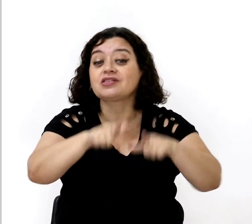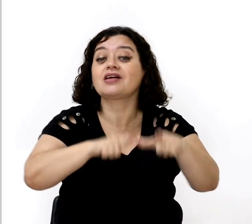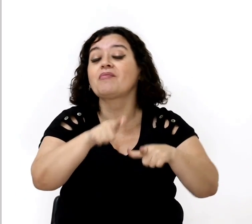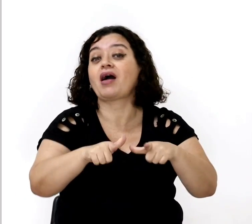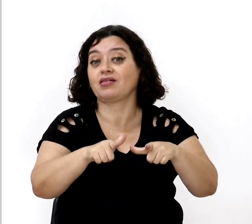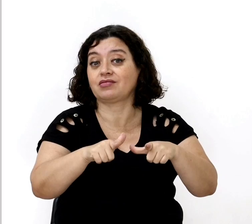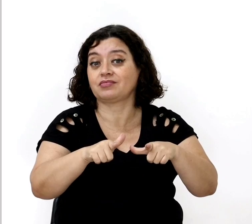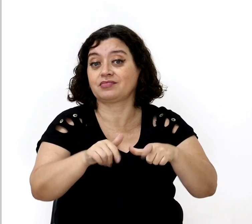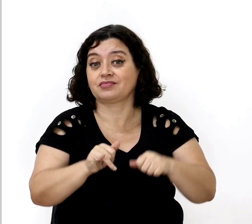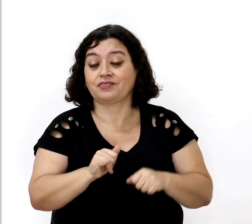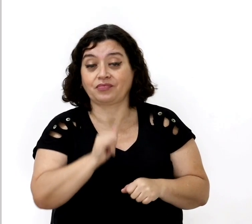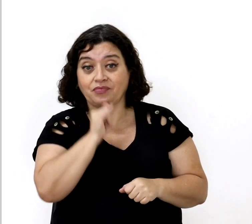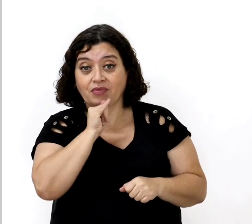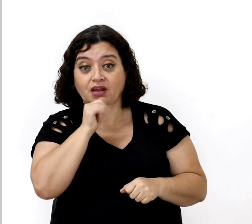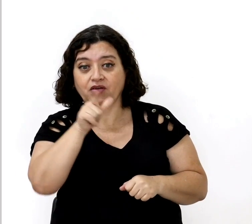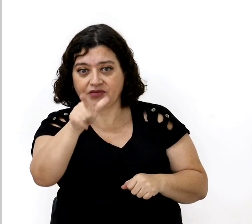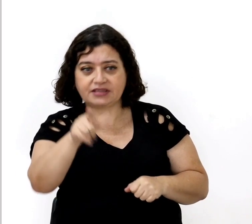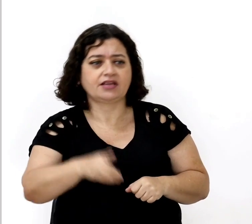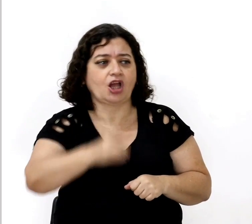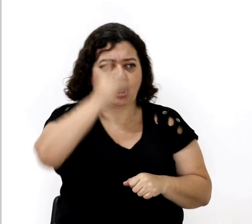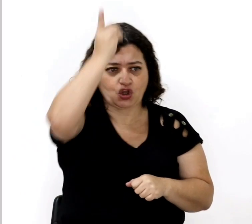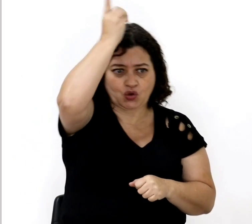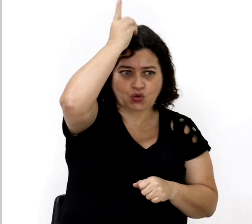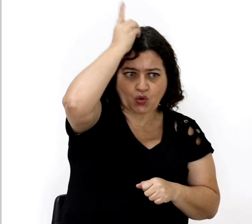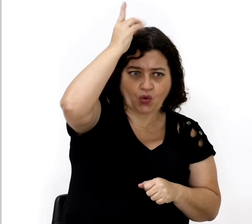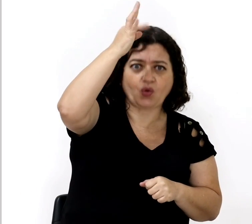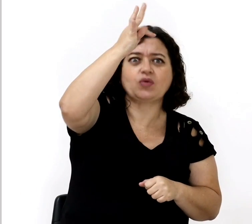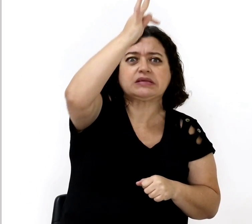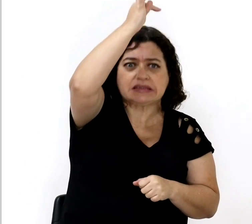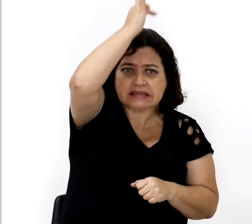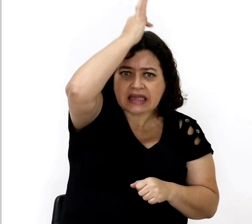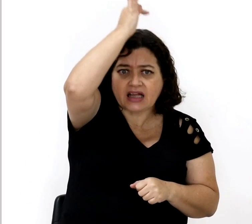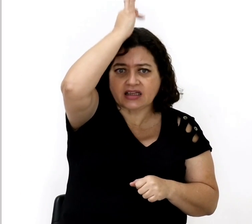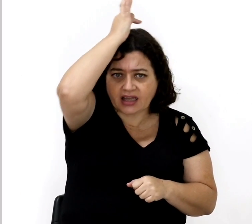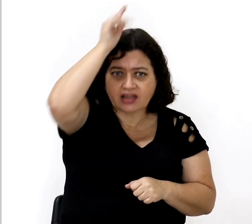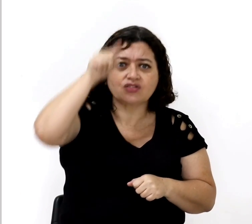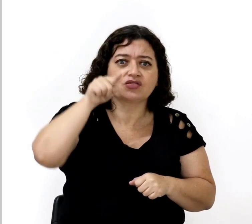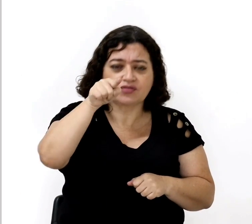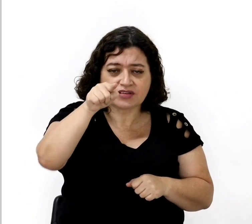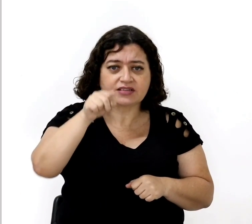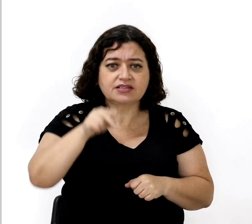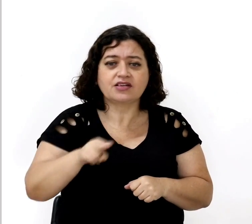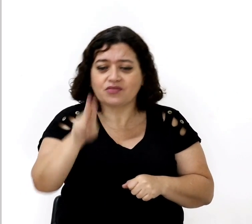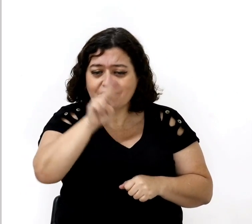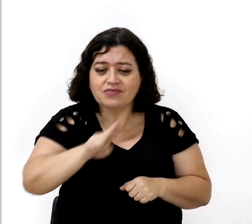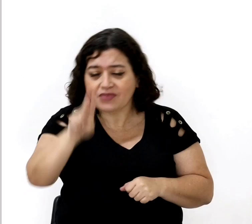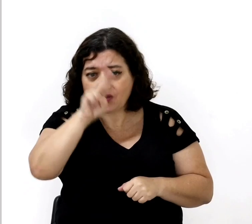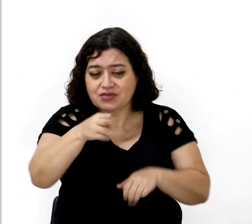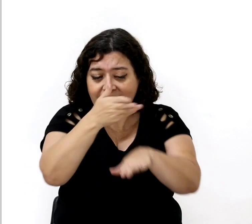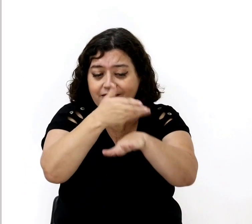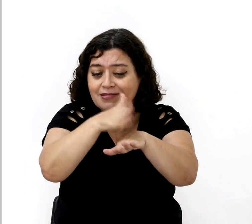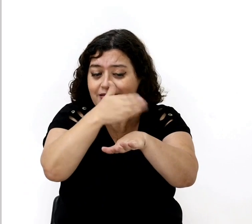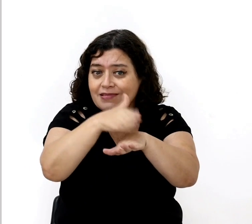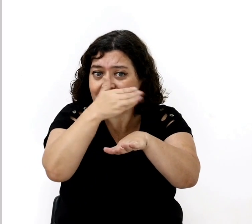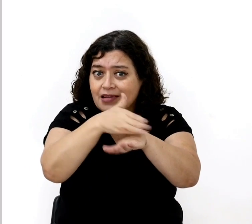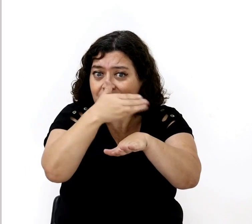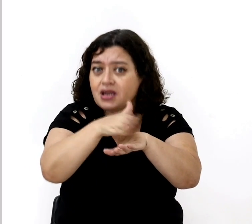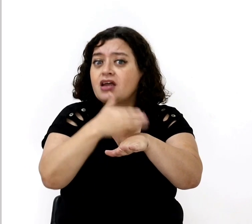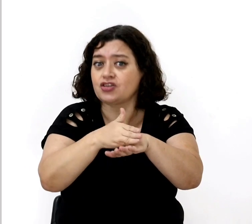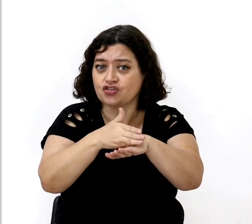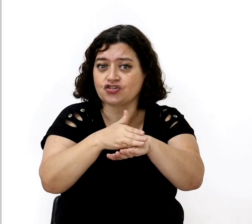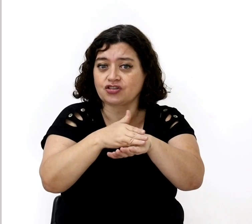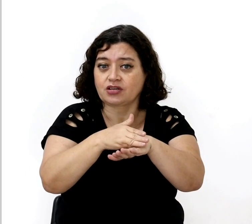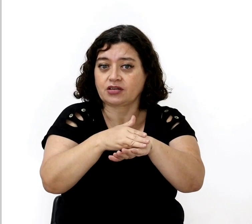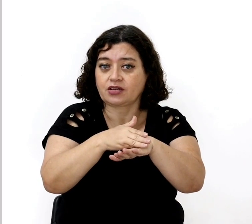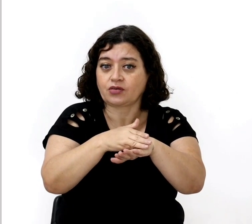atuação. Ou seja, você tem habilidades, você tem talentos, você tem dons, e você vai colocar isso na prática. Né?